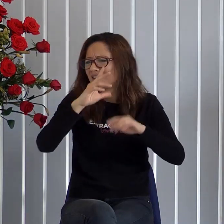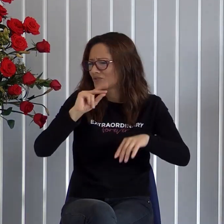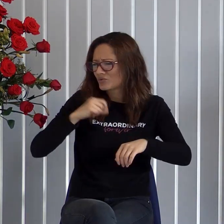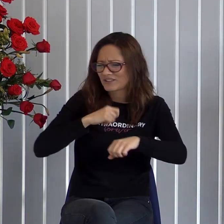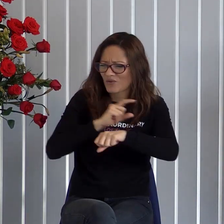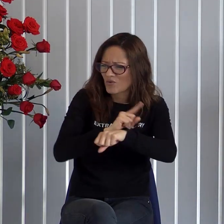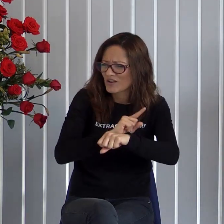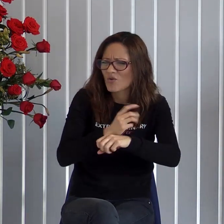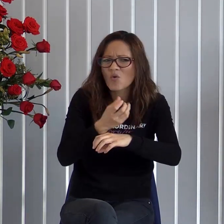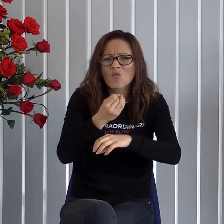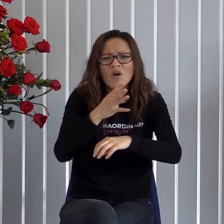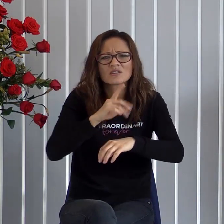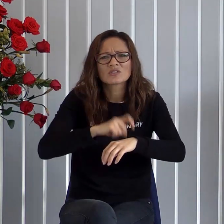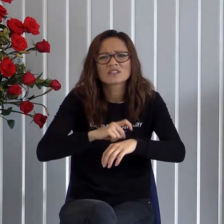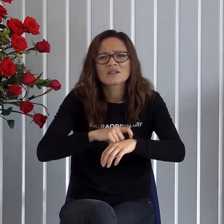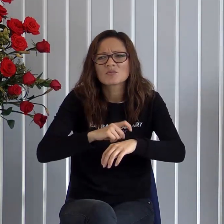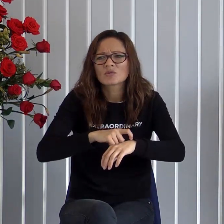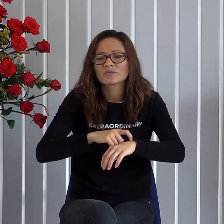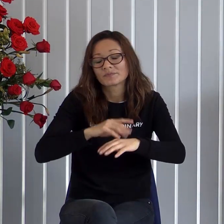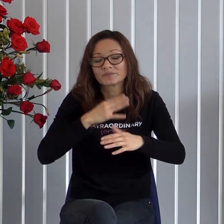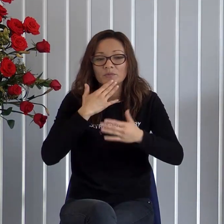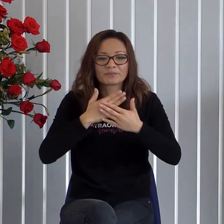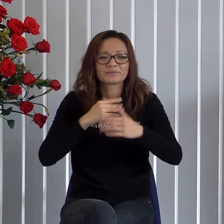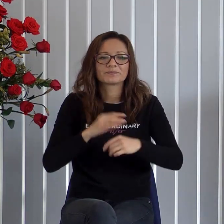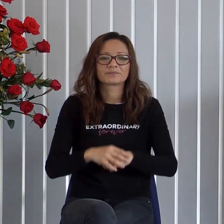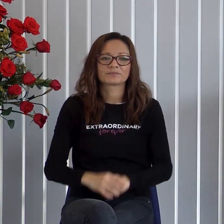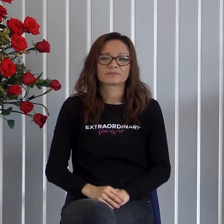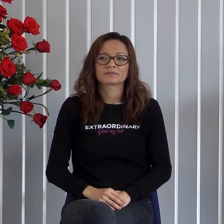sé cuánto tiempo me queda. Pero bueno,